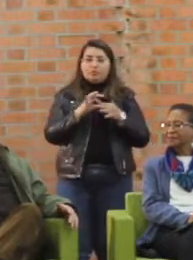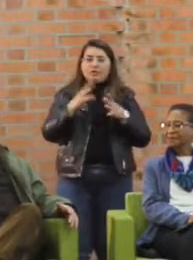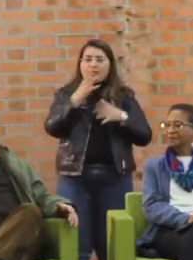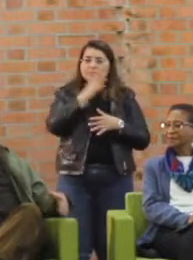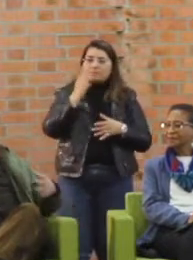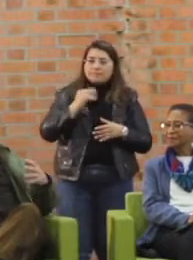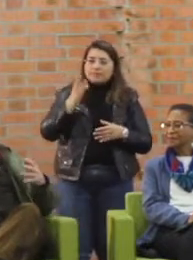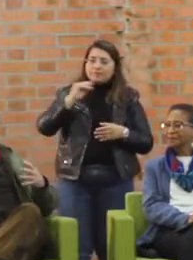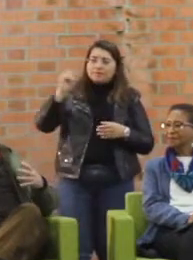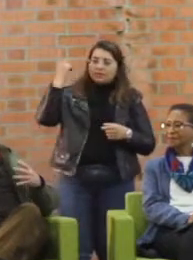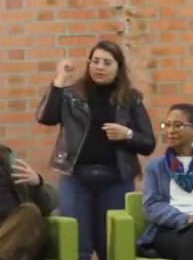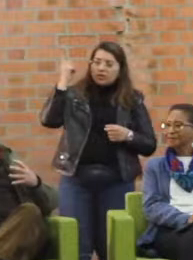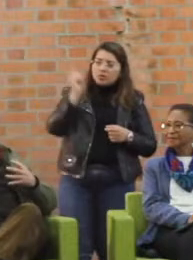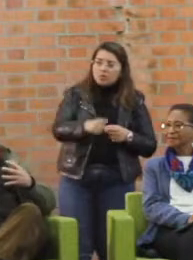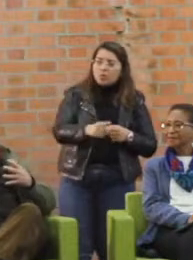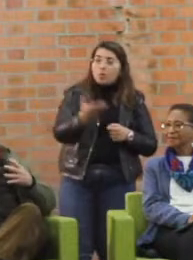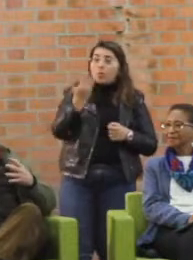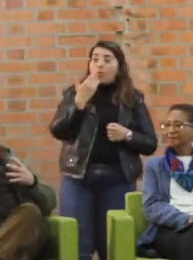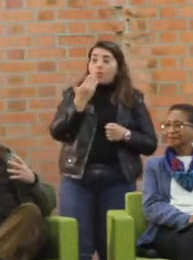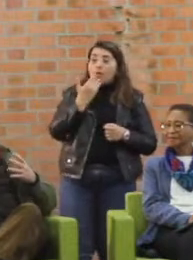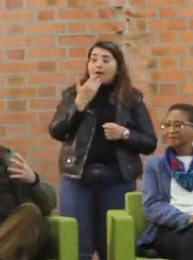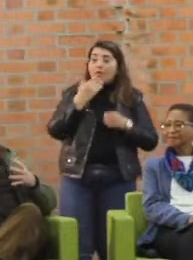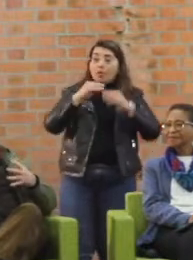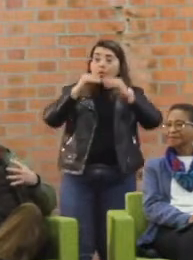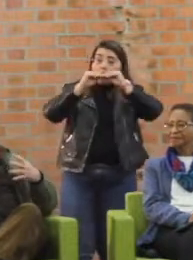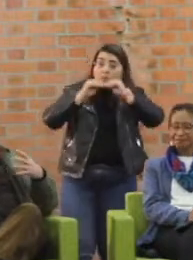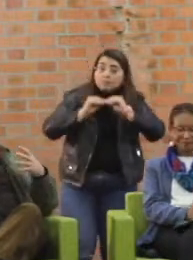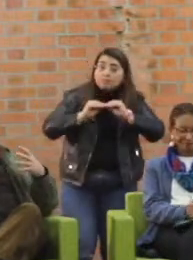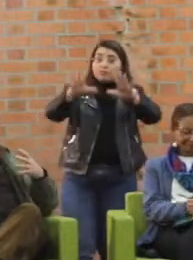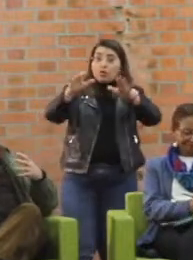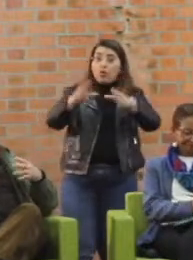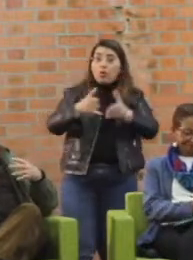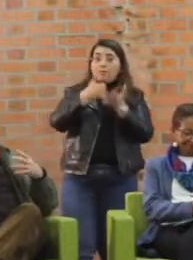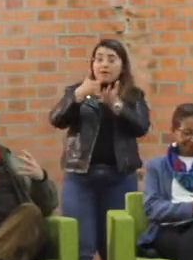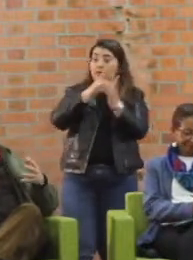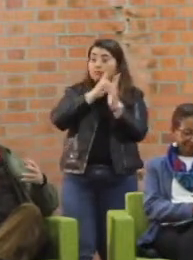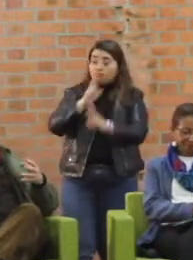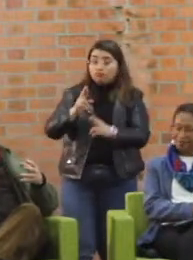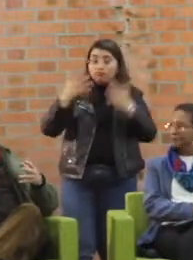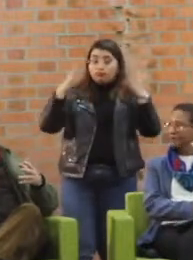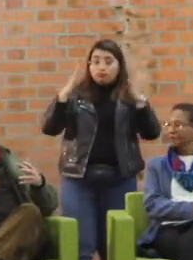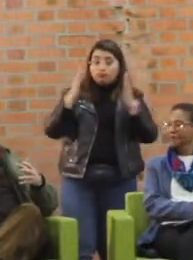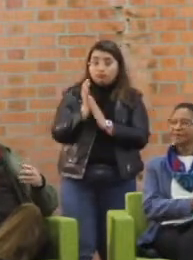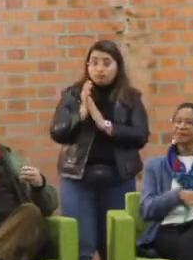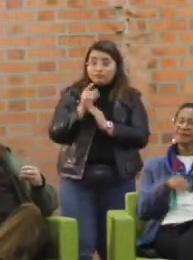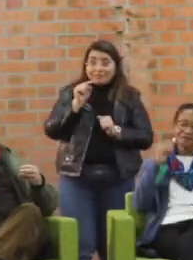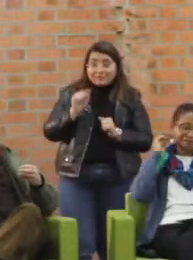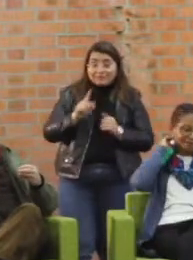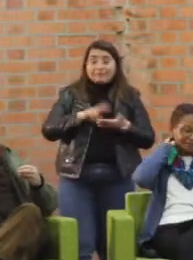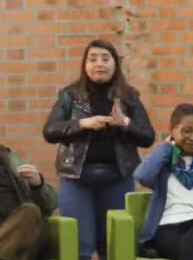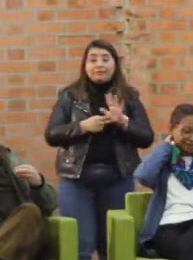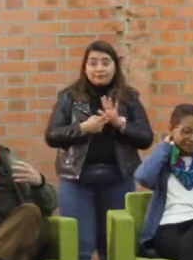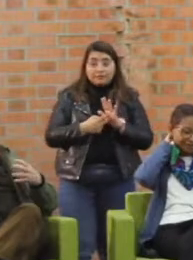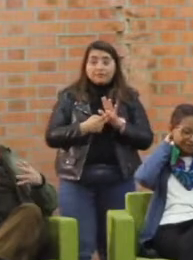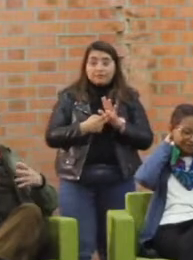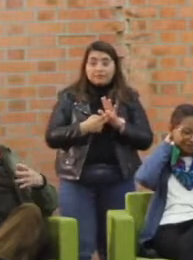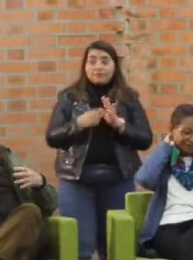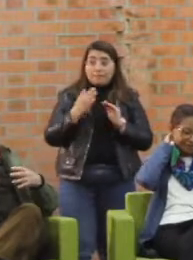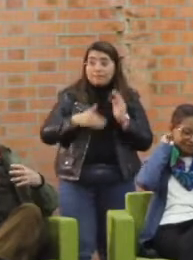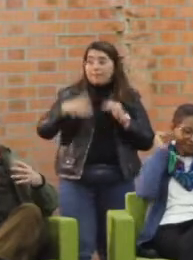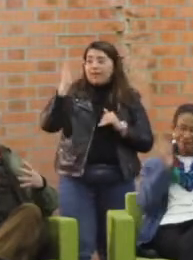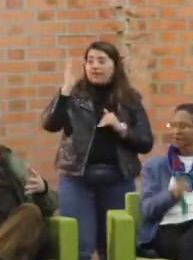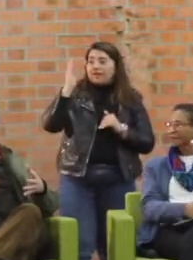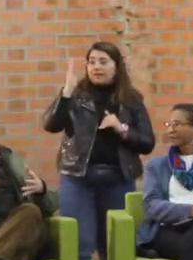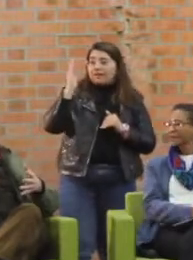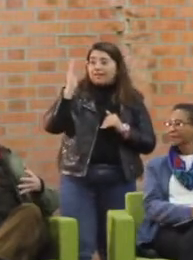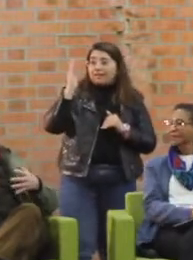y yo creo que cuando uno hace un lanzamiento de un premio de esta naturaleza Creo que uno persigue como